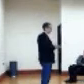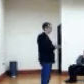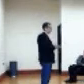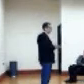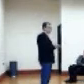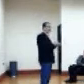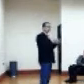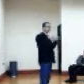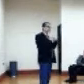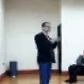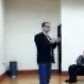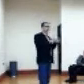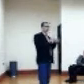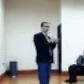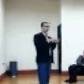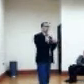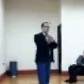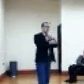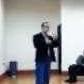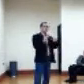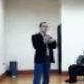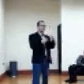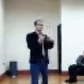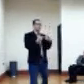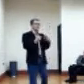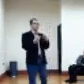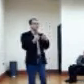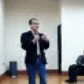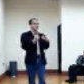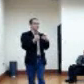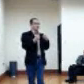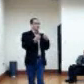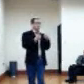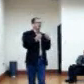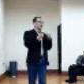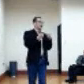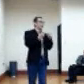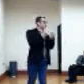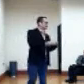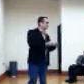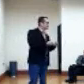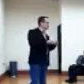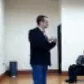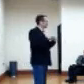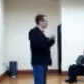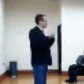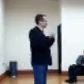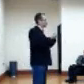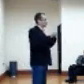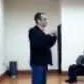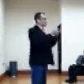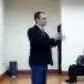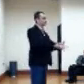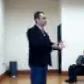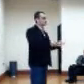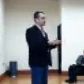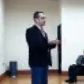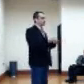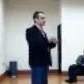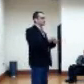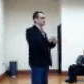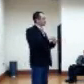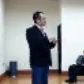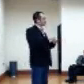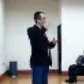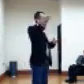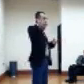se aprobó este trabajo, y entonces se hizo un trabajo en conjunto con la estudiante de EPS, Katia Pinto,